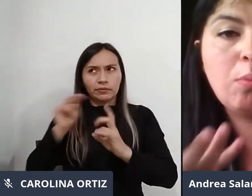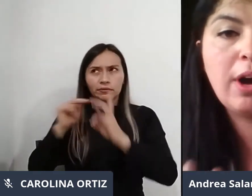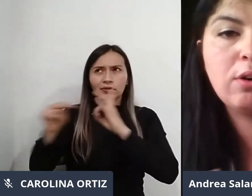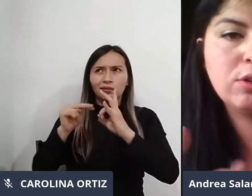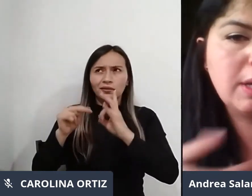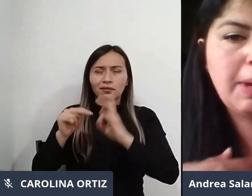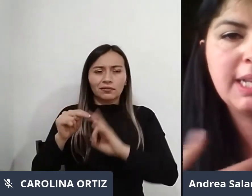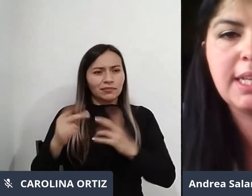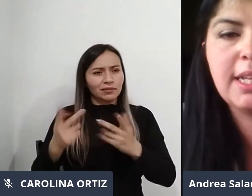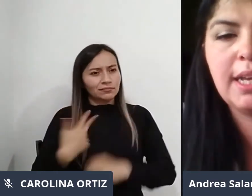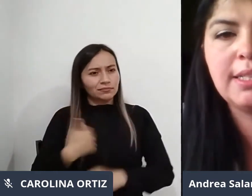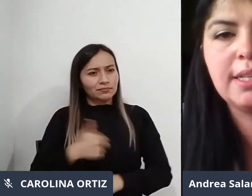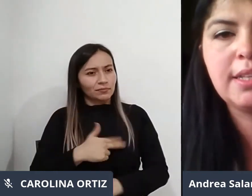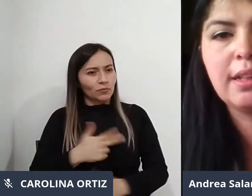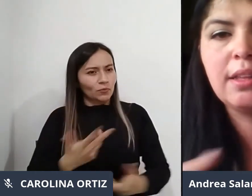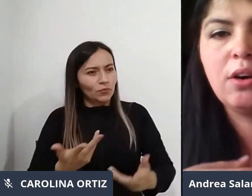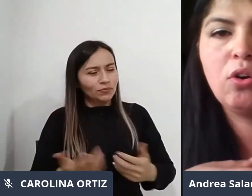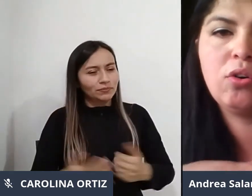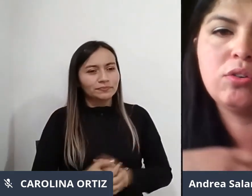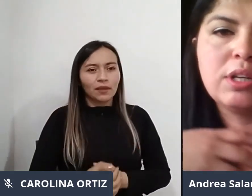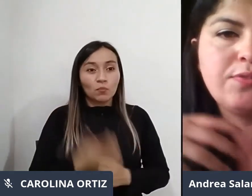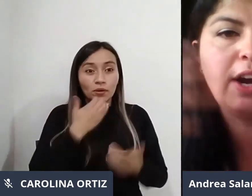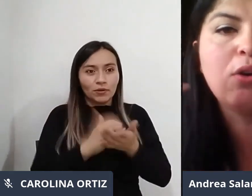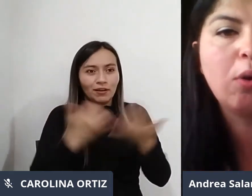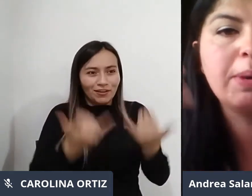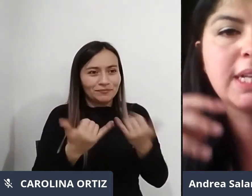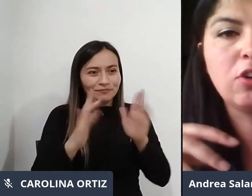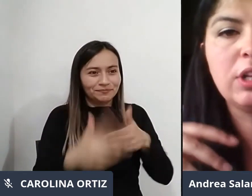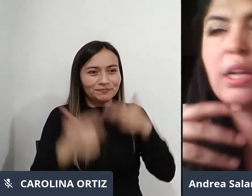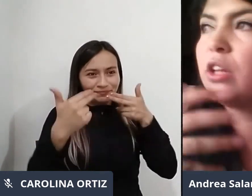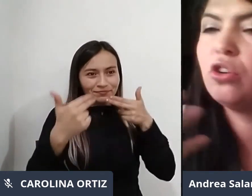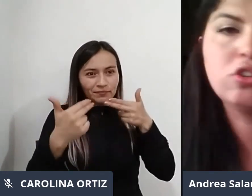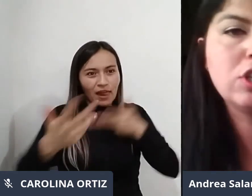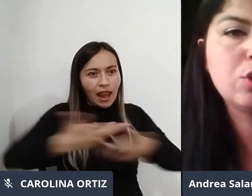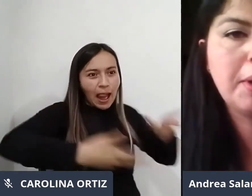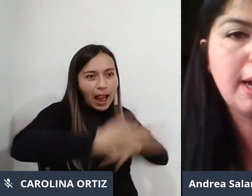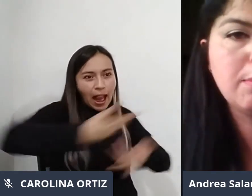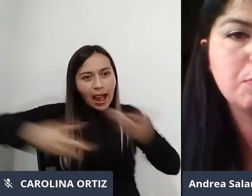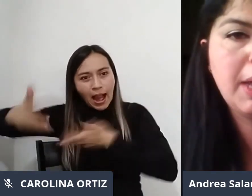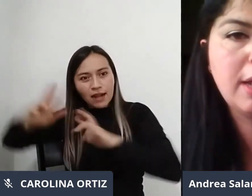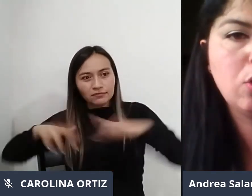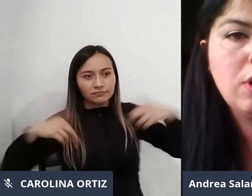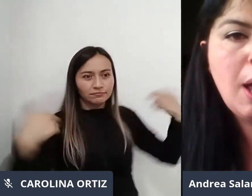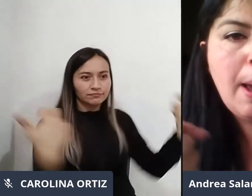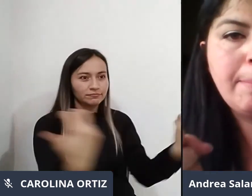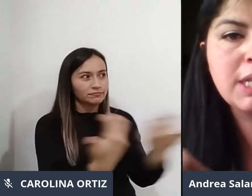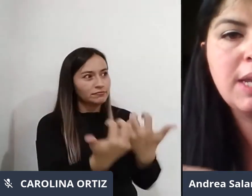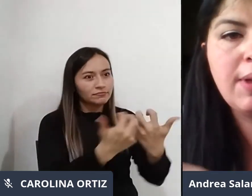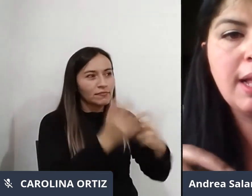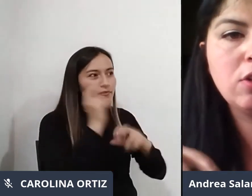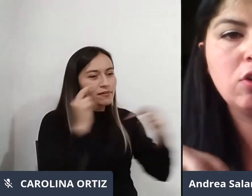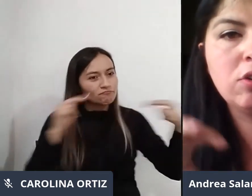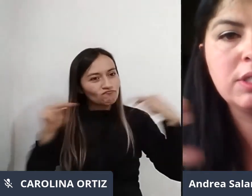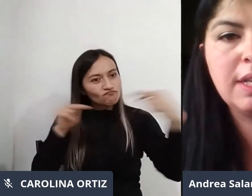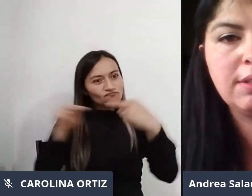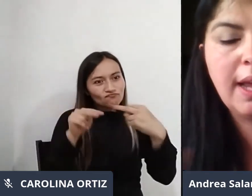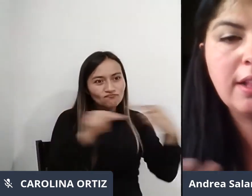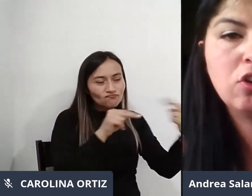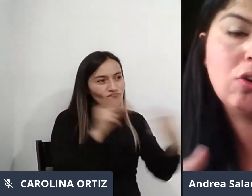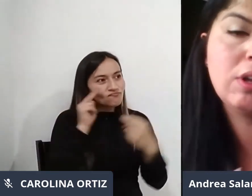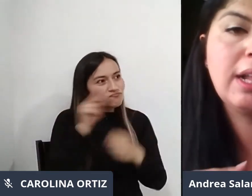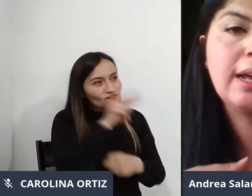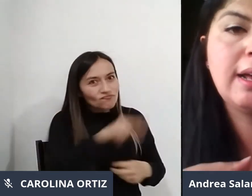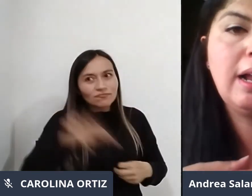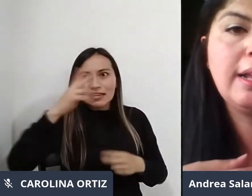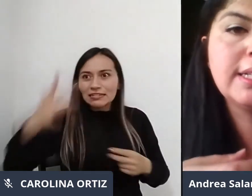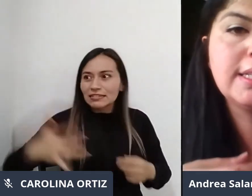es que, ¿cómo hago? O sea, imagínense este chat, o que fuera un conversatorio en el que todos nos estuviéramos viendo, percibiendo,